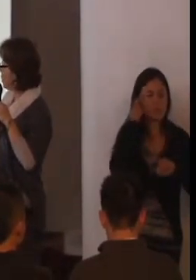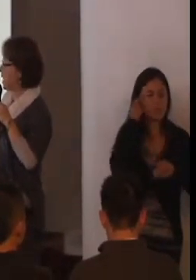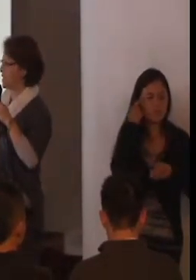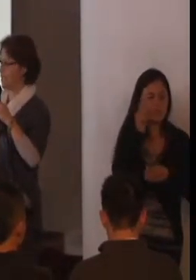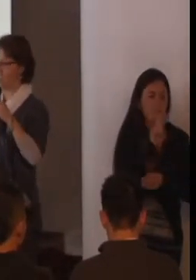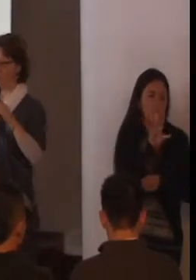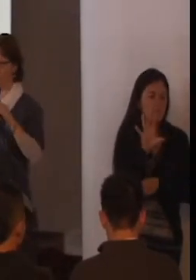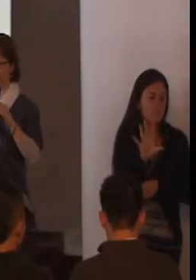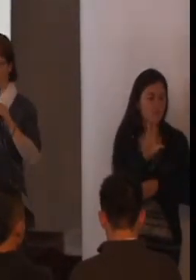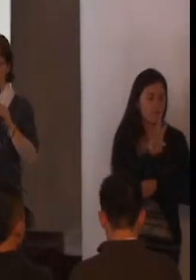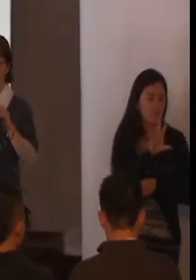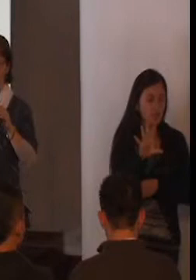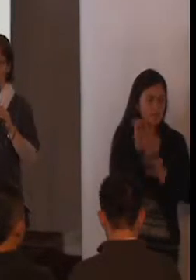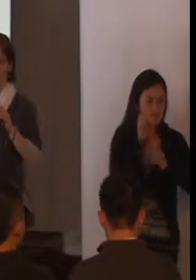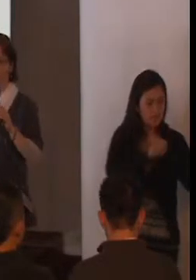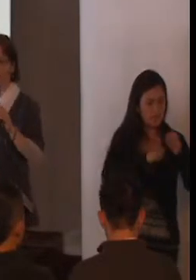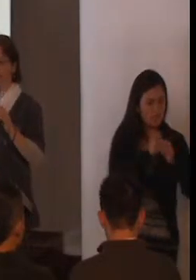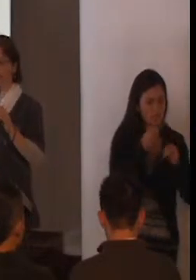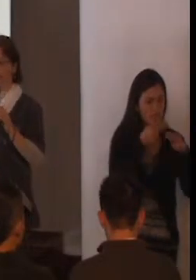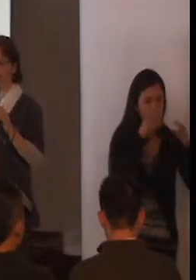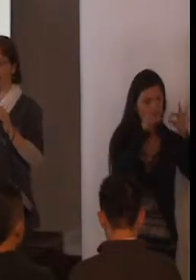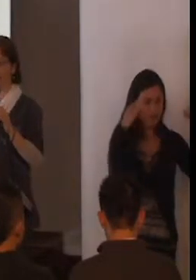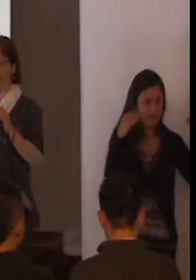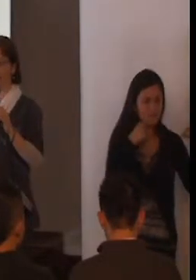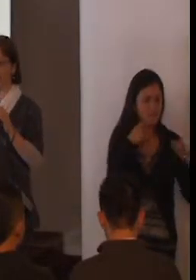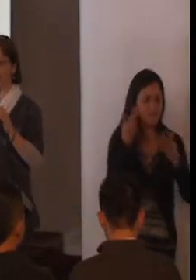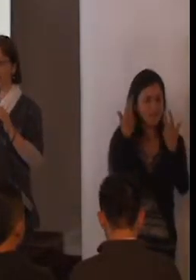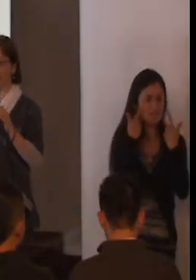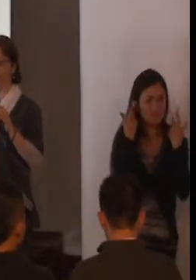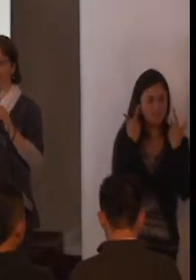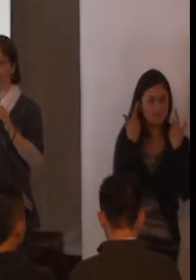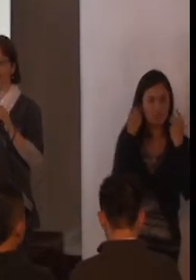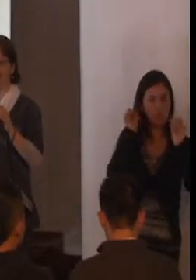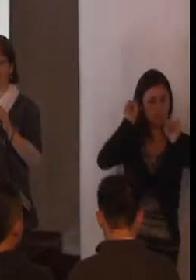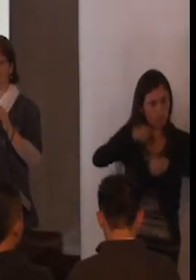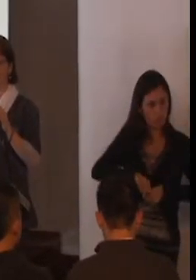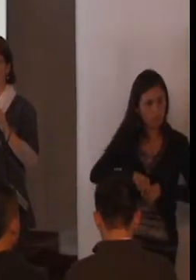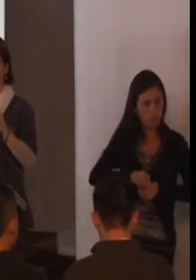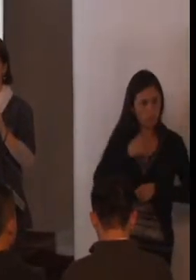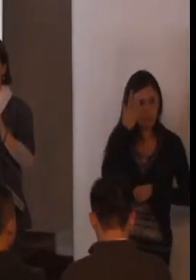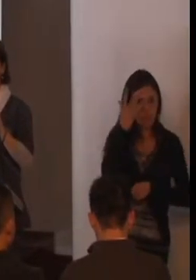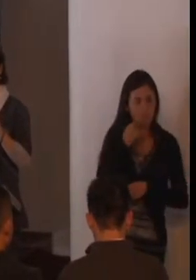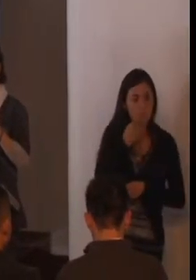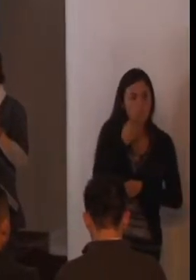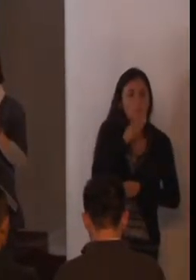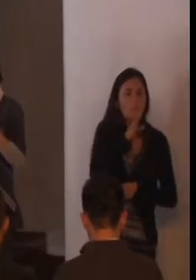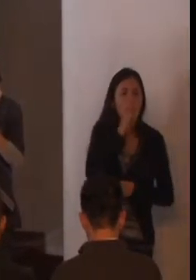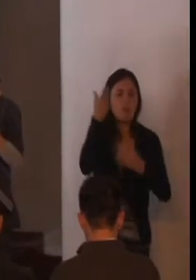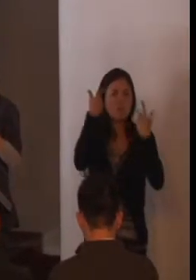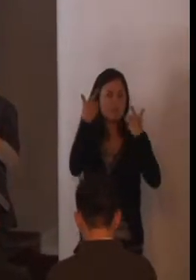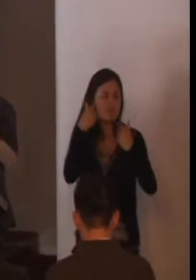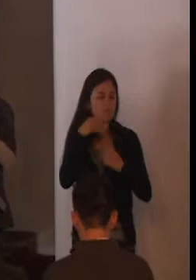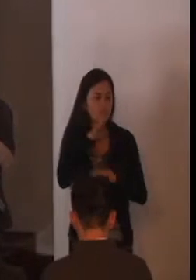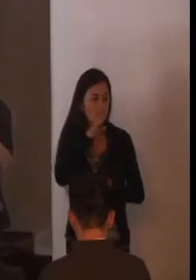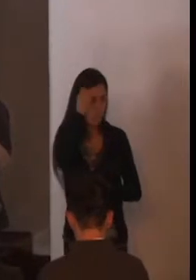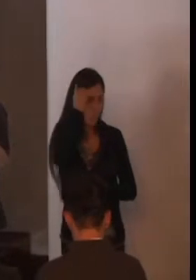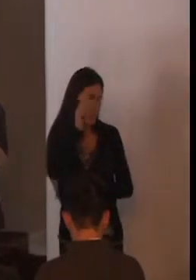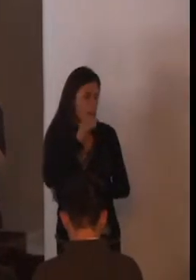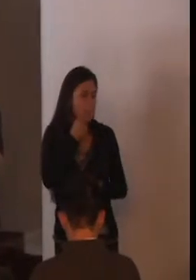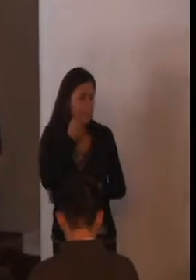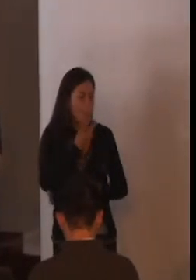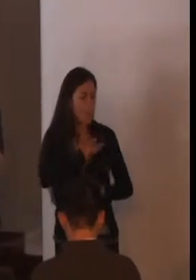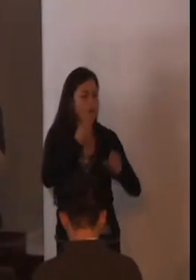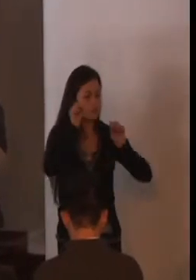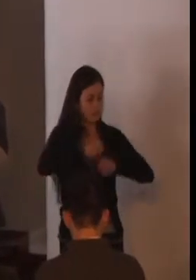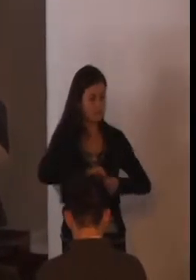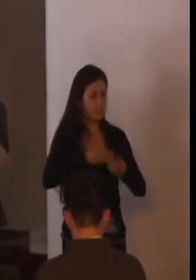de Down, enséñame que yo puedo, es también porque buscamos que quienes sean los que enseñan son los padres de